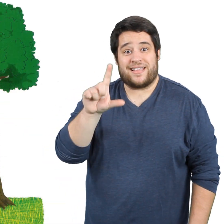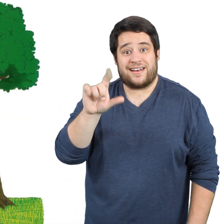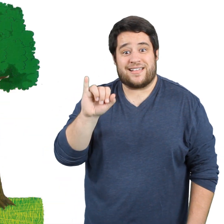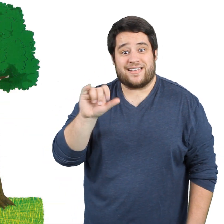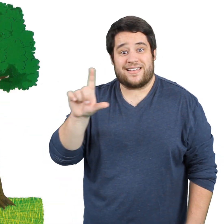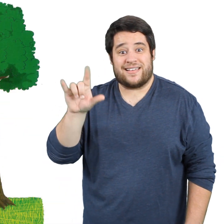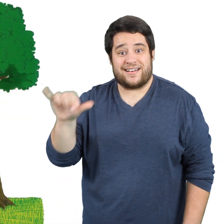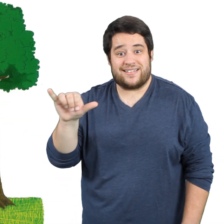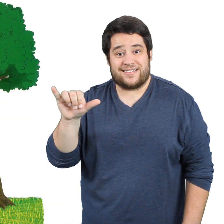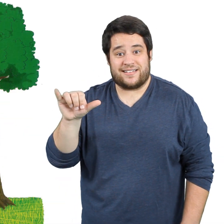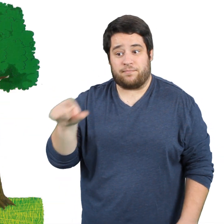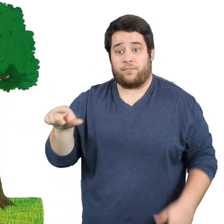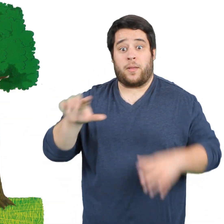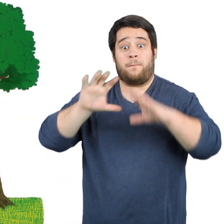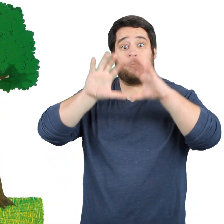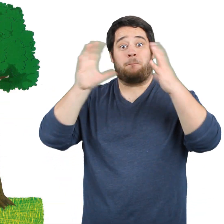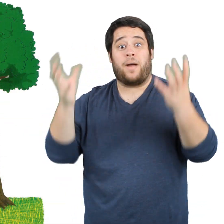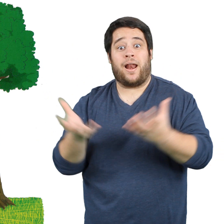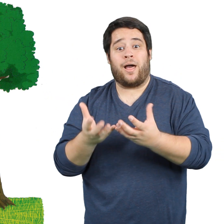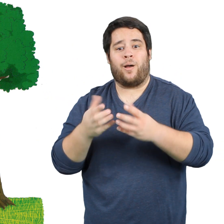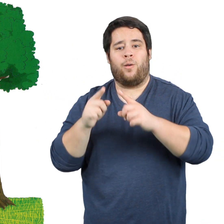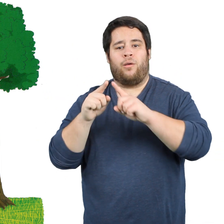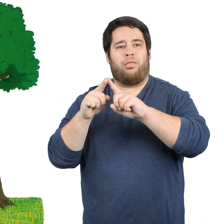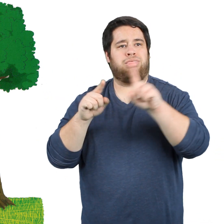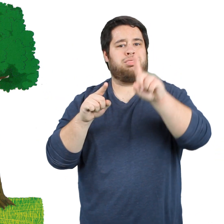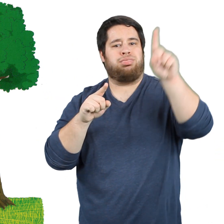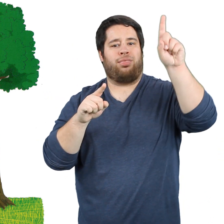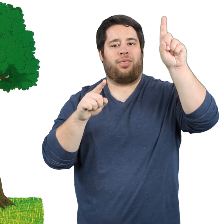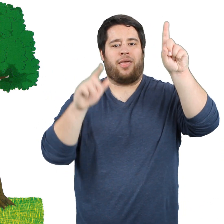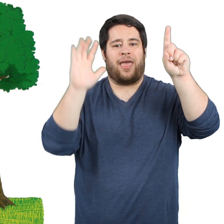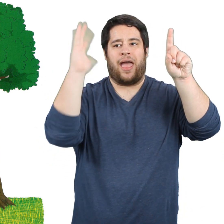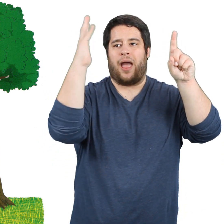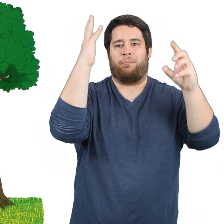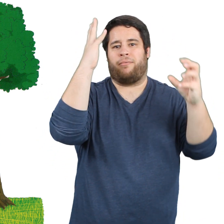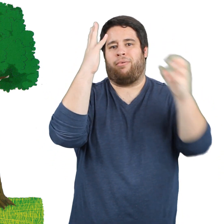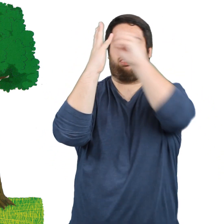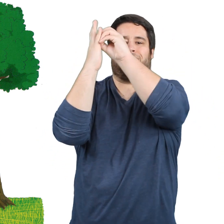Et il riait en coinçant le ballon de Lily dans un arbre,